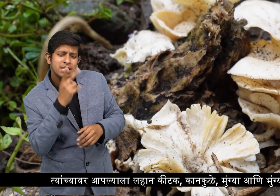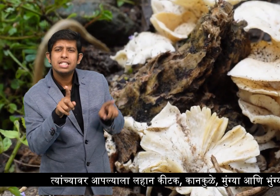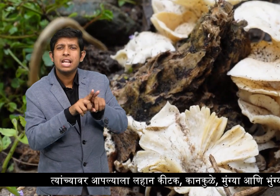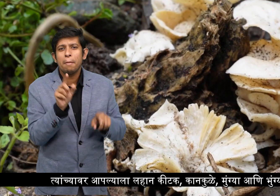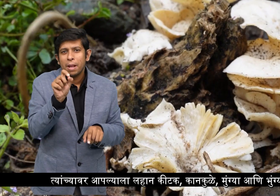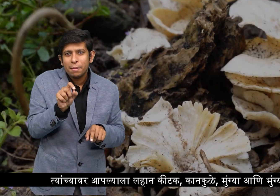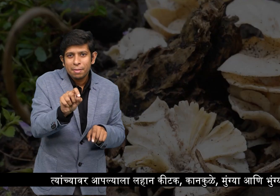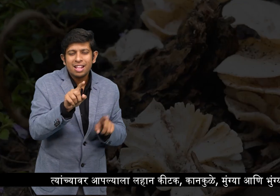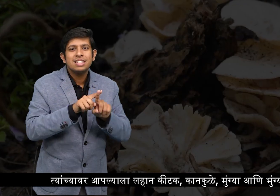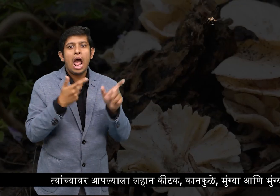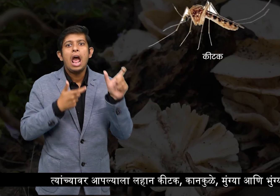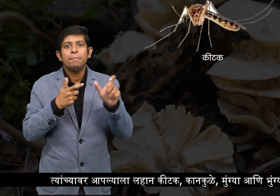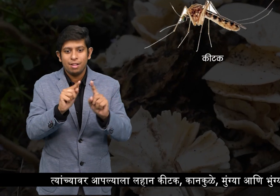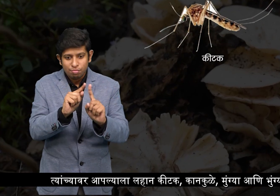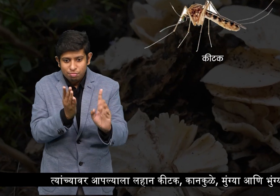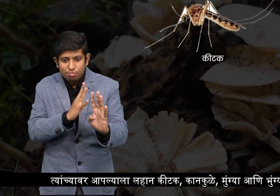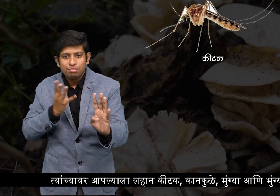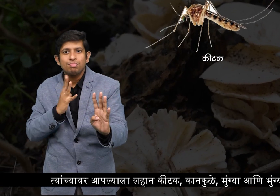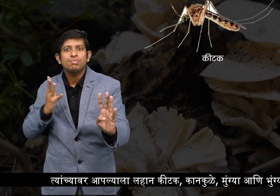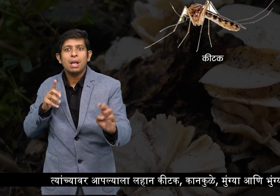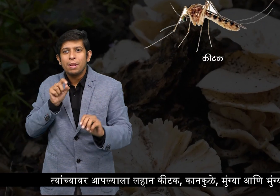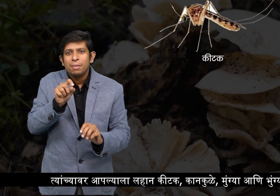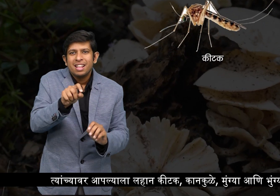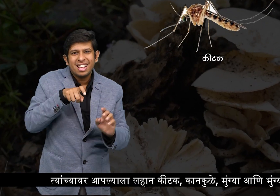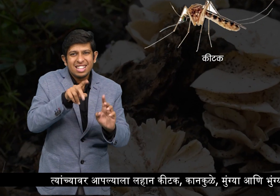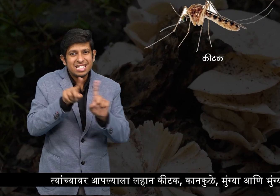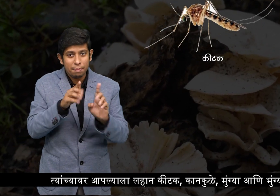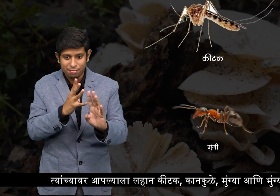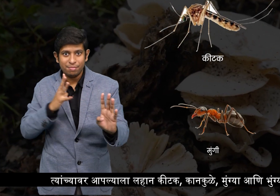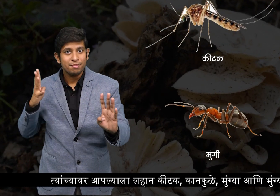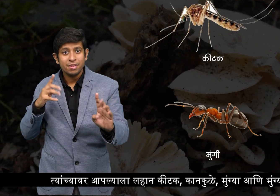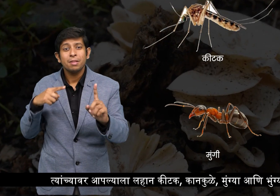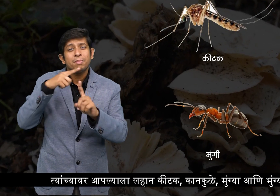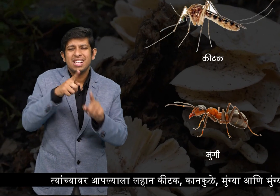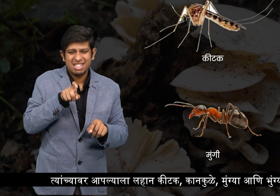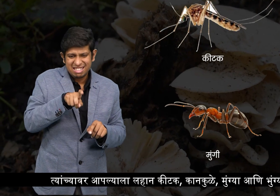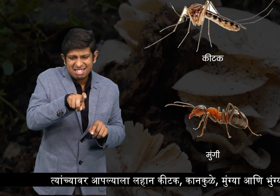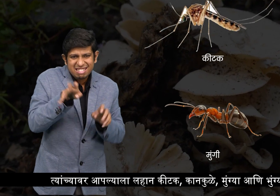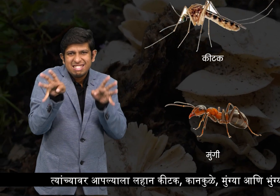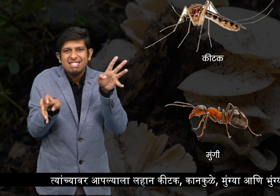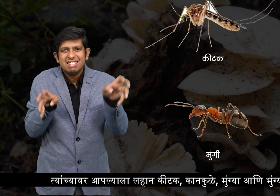त्यांच्यावर आपल्याला लहान कीटक, कानकुळे, मुंग्या आणि भुंग्यांचे फौजही दिसते.